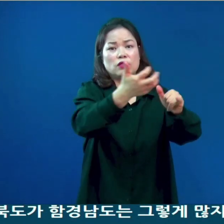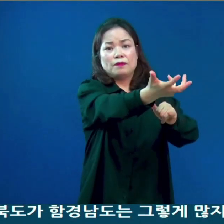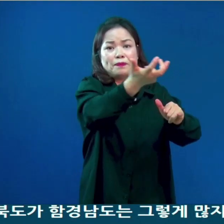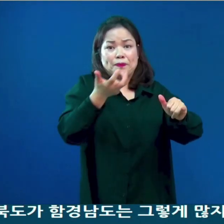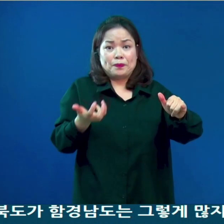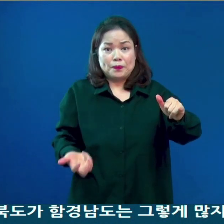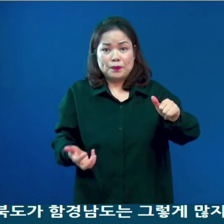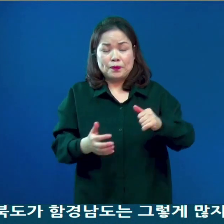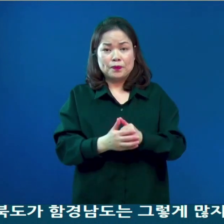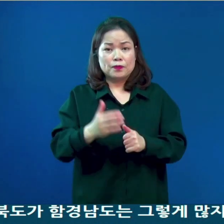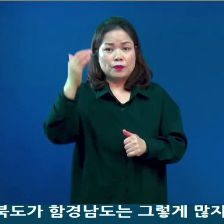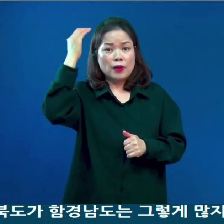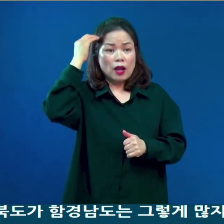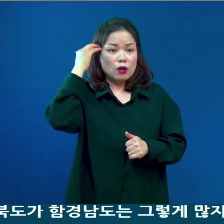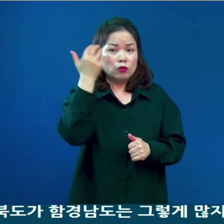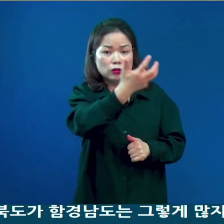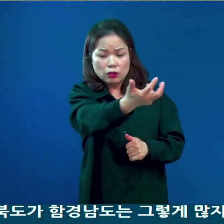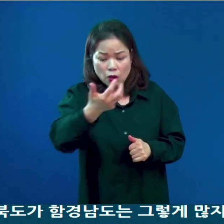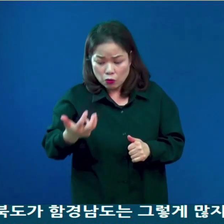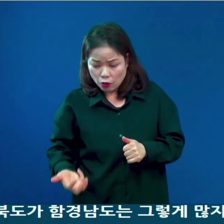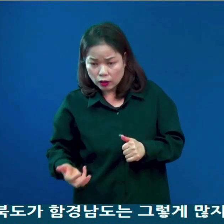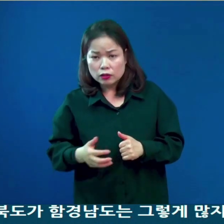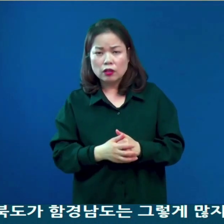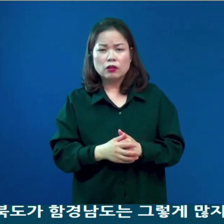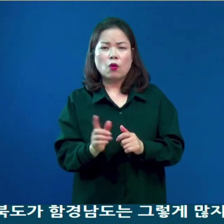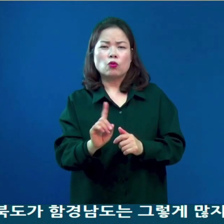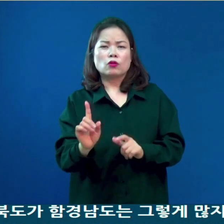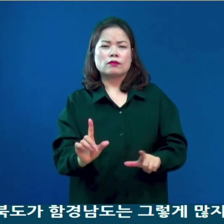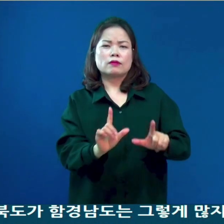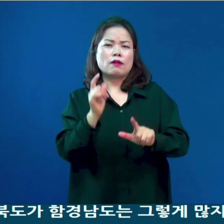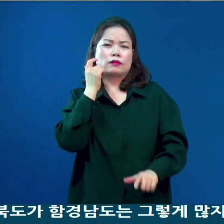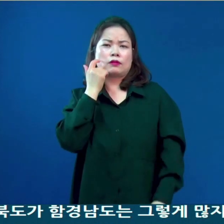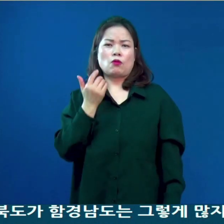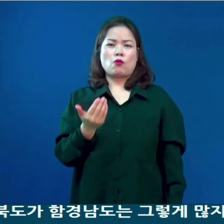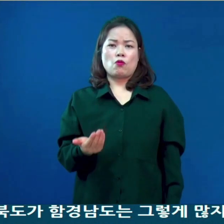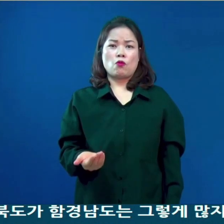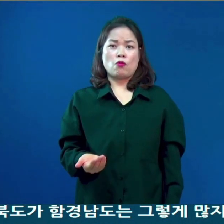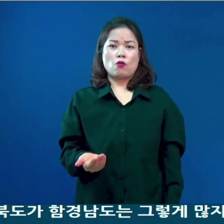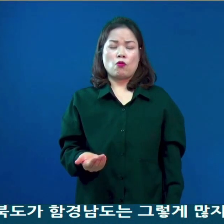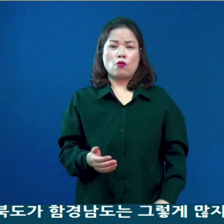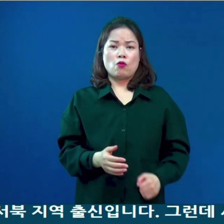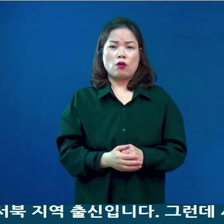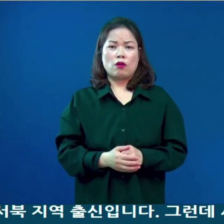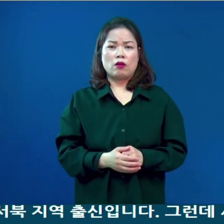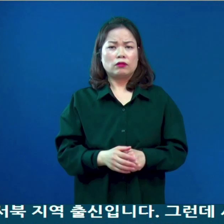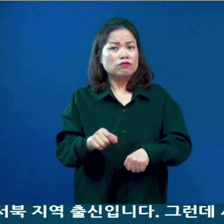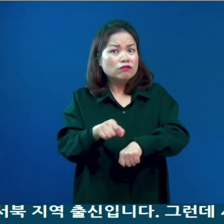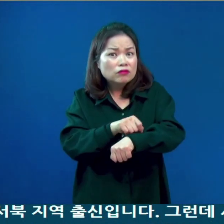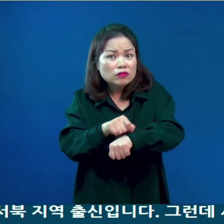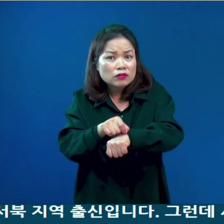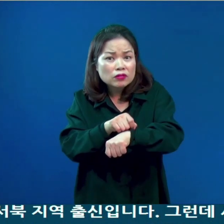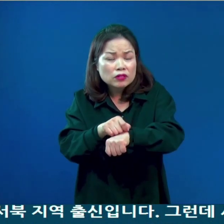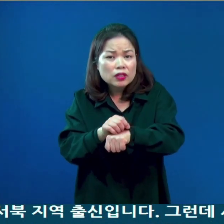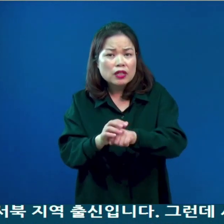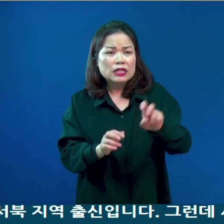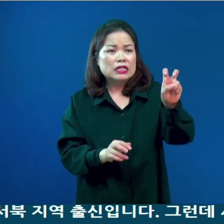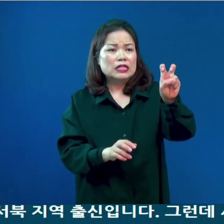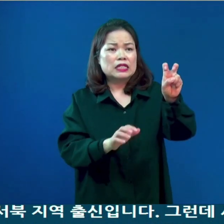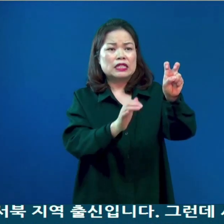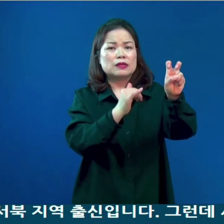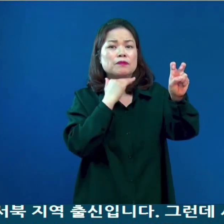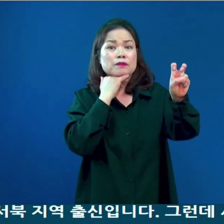그러면 한국으로 내려오셔서, 남한에 내려오셔서 이분들이 어떻게 살았을까? 특이한 것이